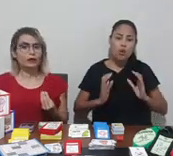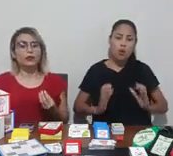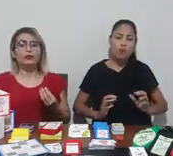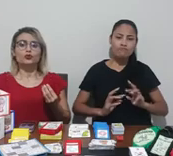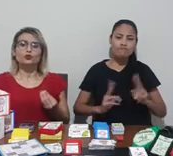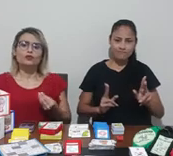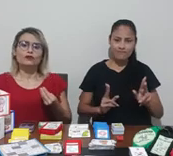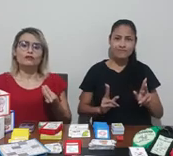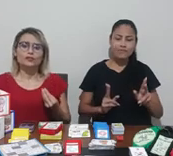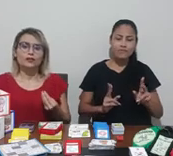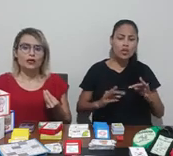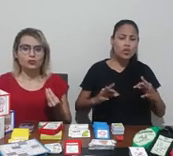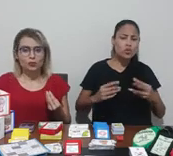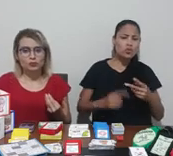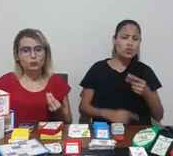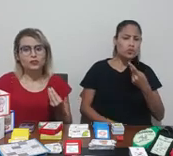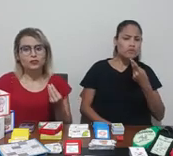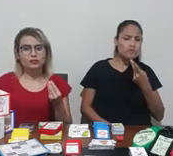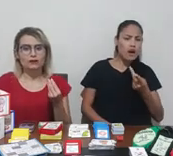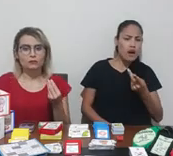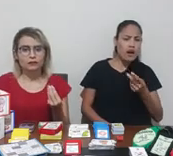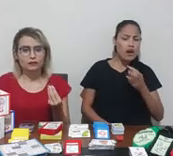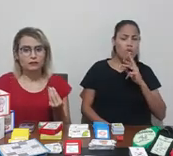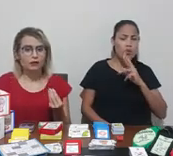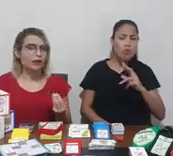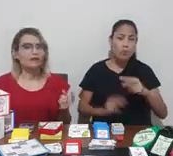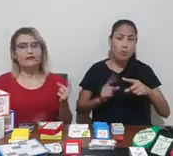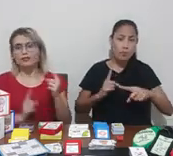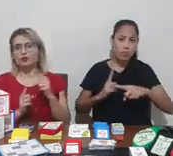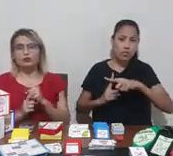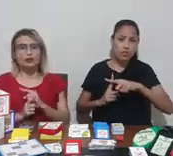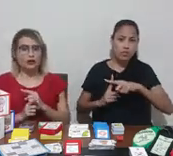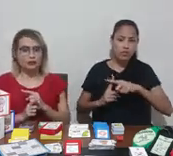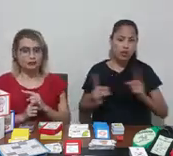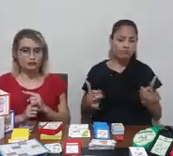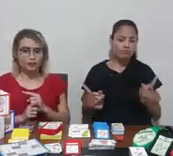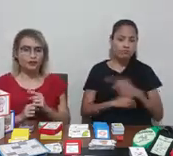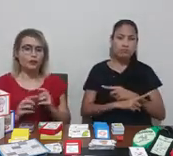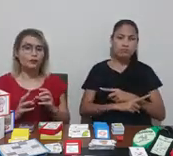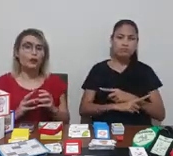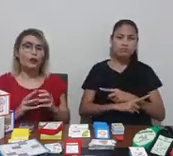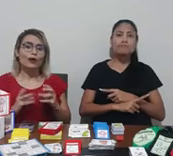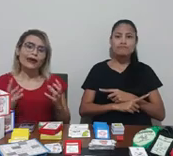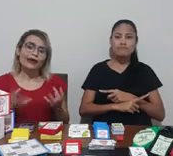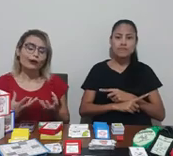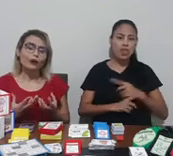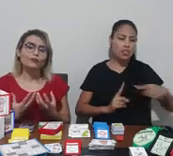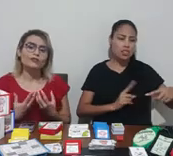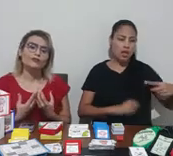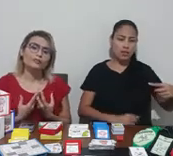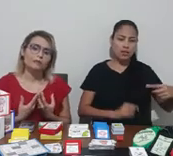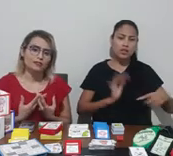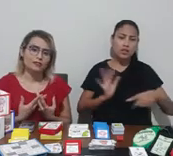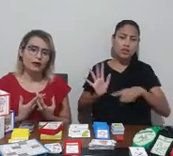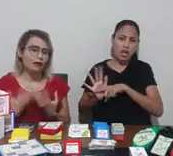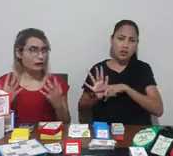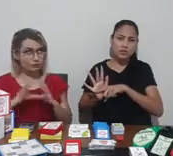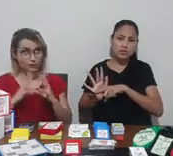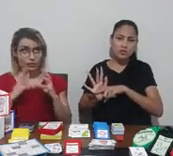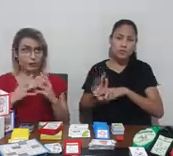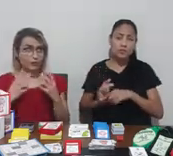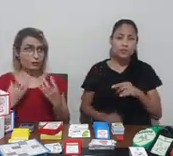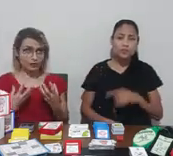porque tudo que você responde positivamente, ele faz o contrário. Então, é como se você